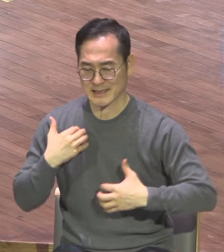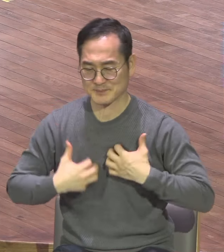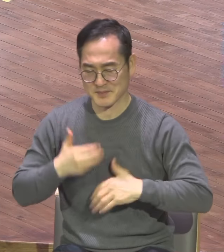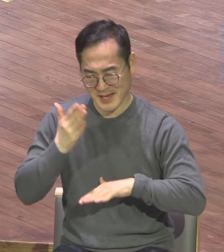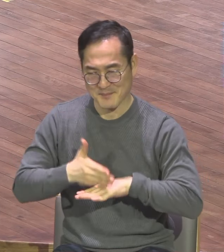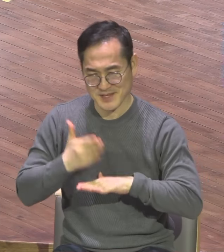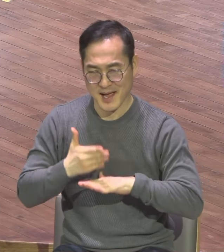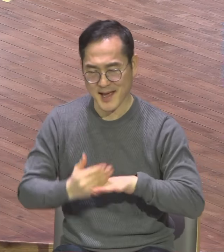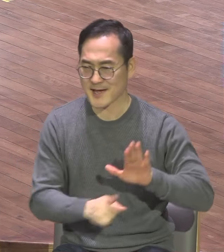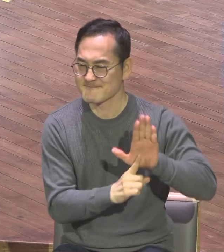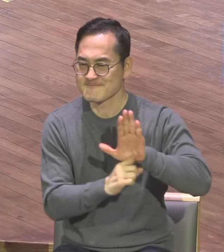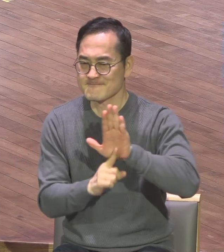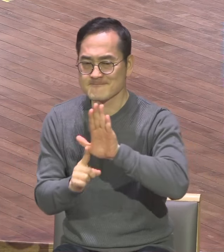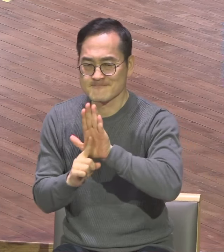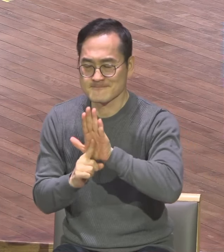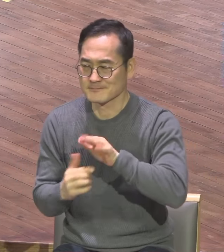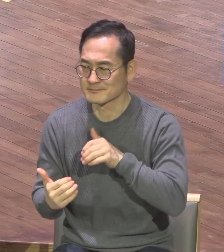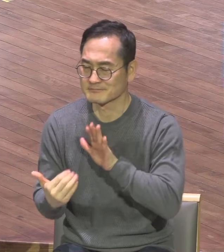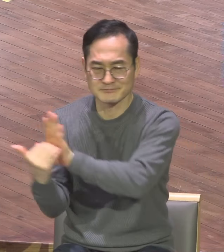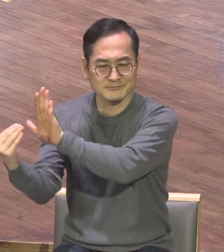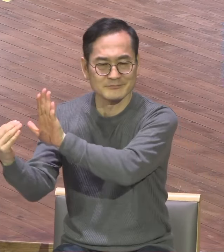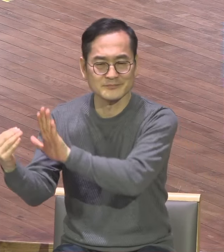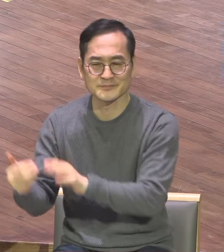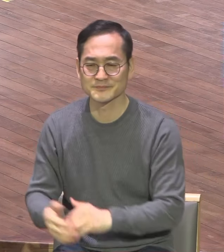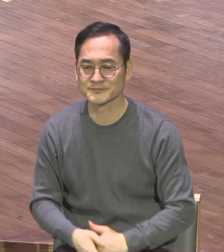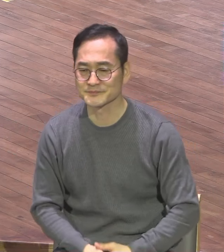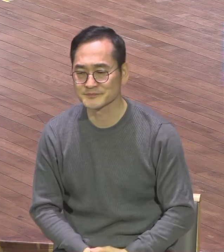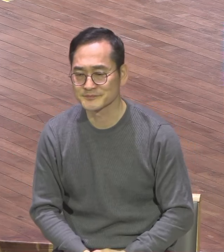감사로 사단 공격을 막았다 이 말이에요.